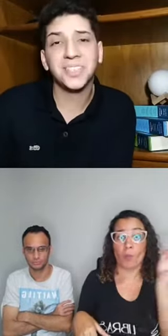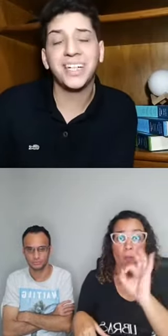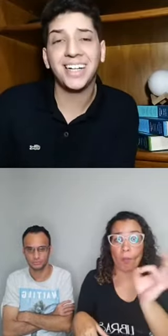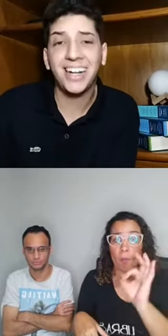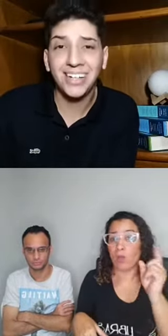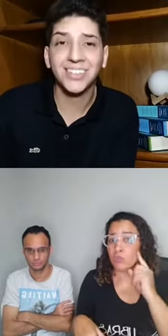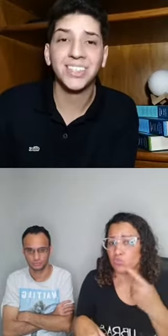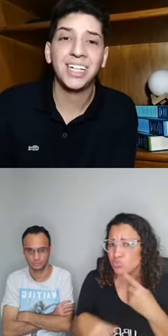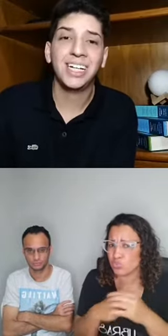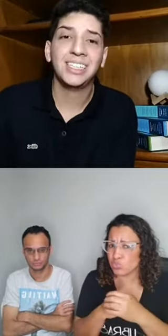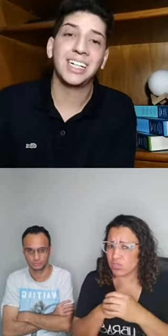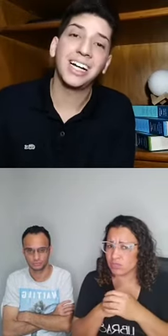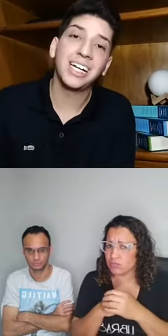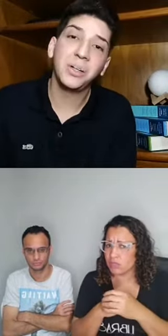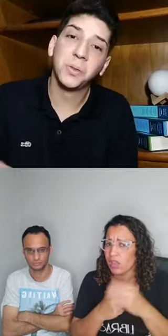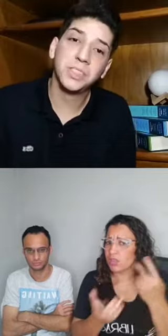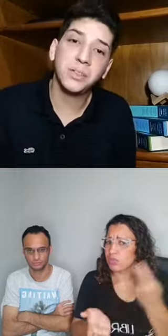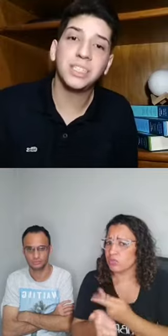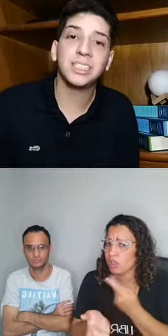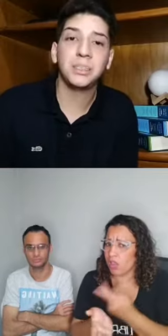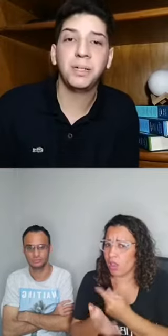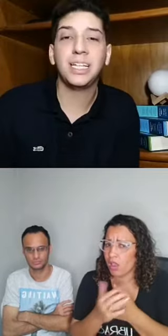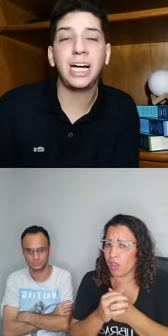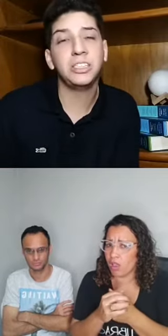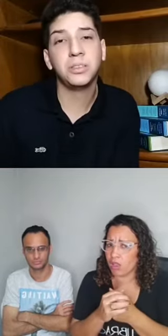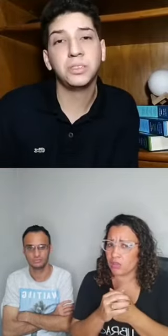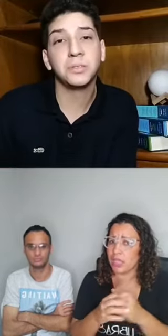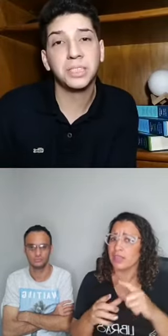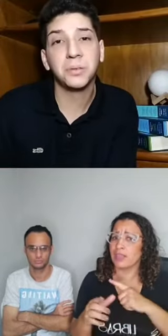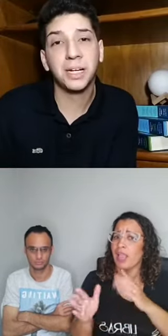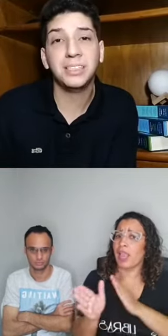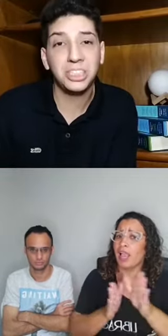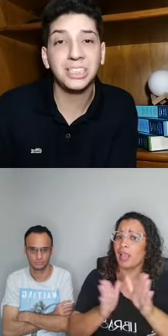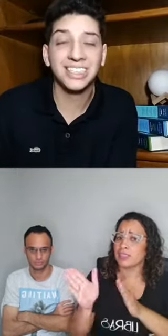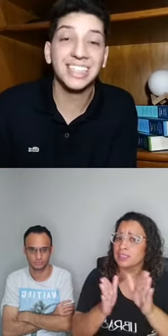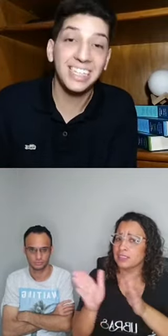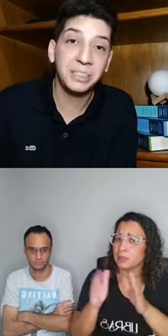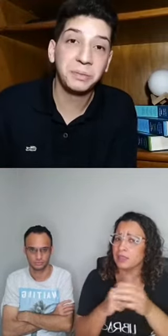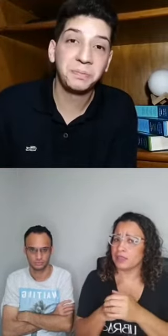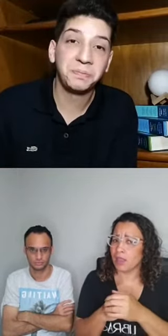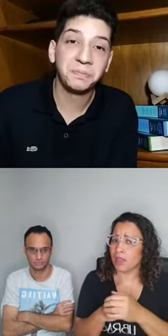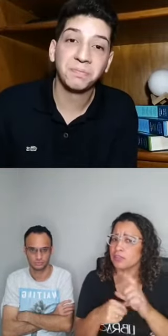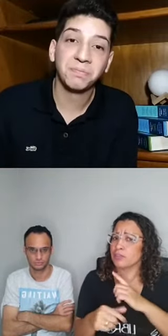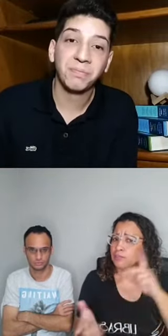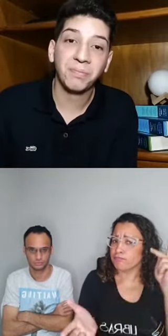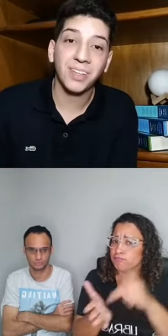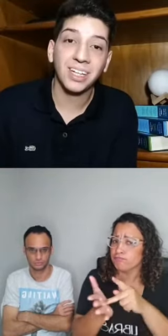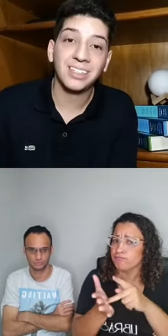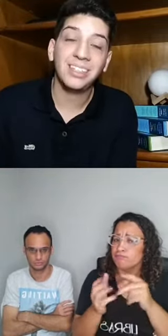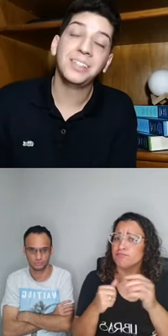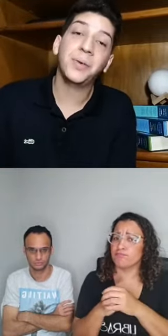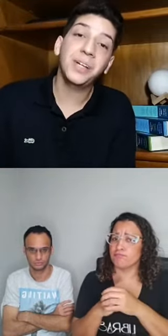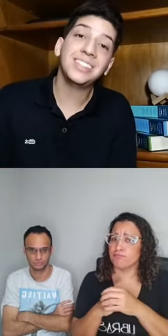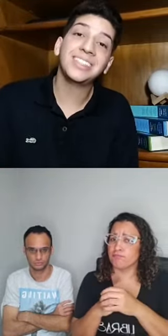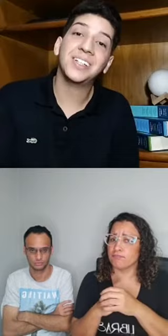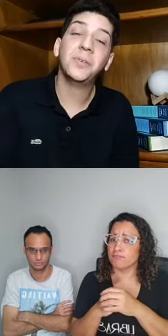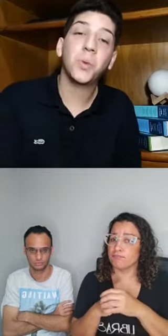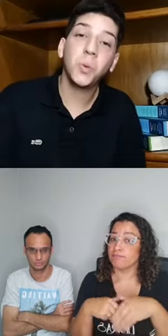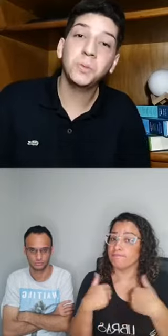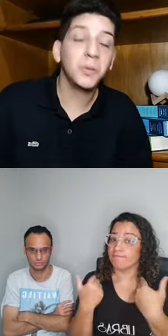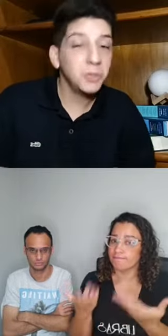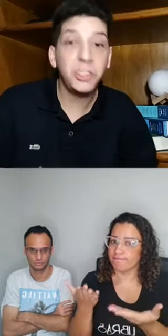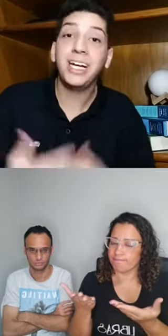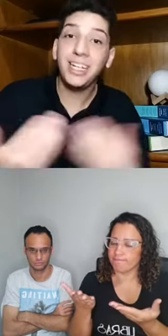isso não está errado? Será que a inclusão e a acessibilidade não estão sendo garantidas ali? Então, esses